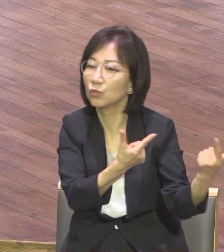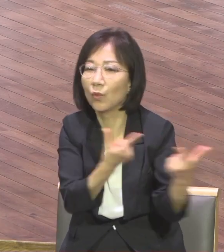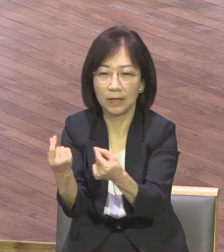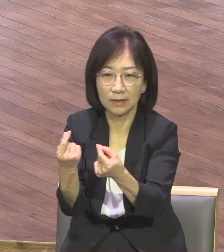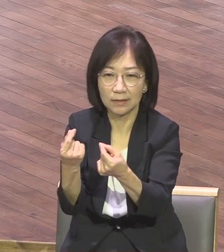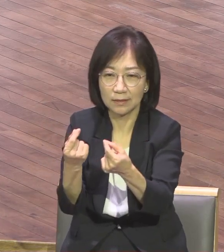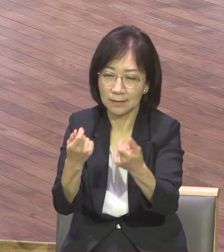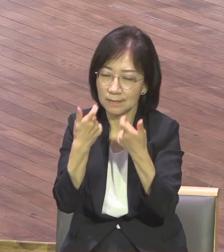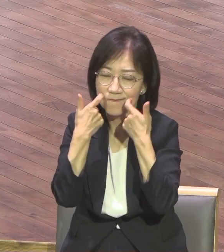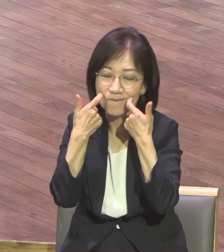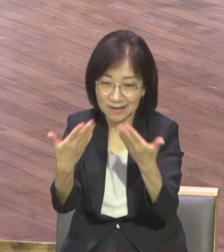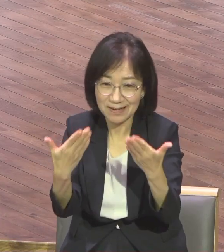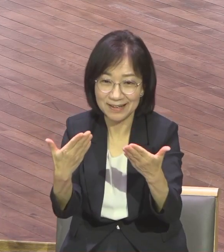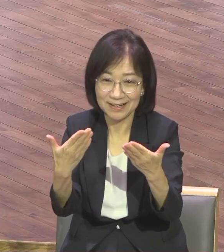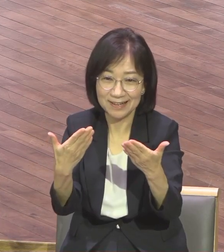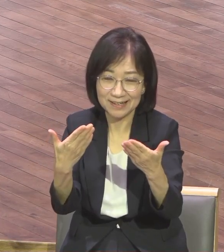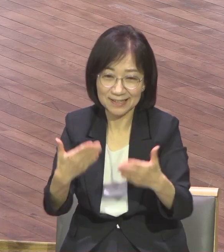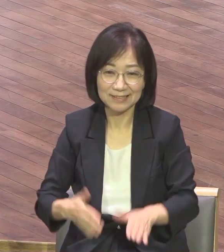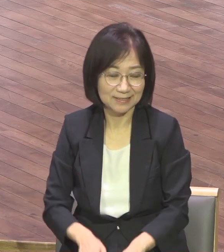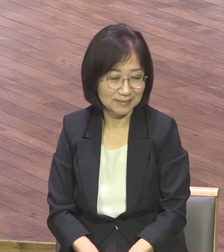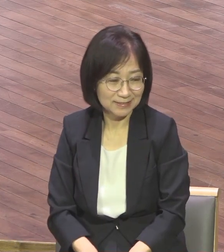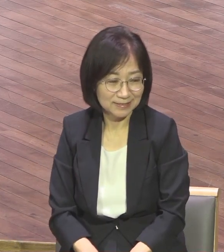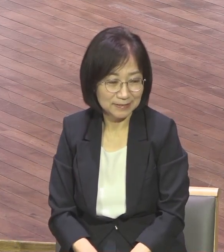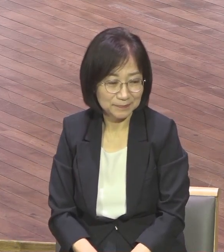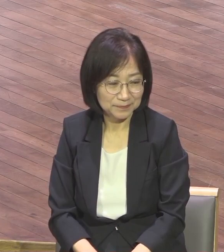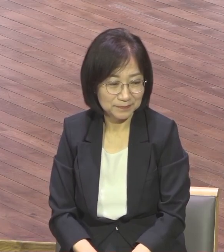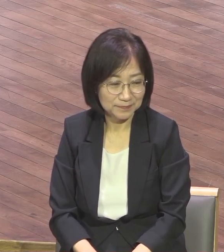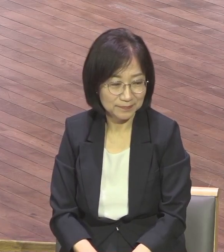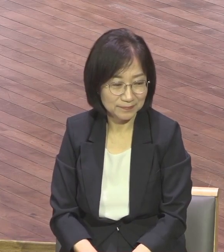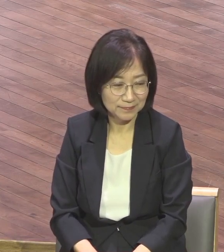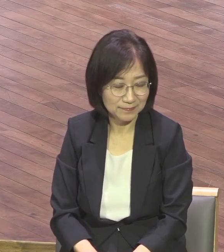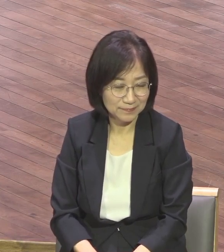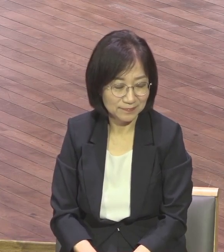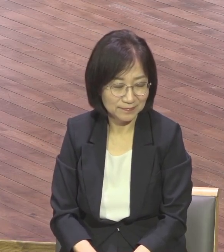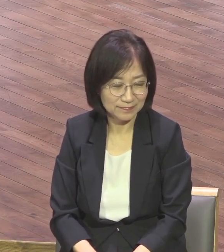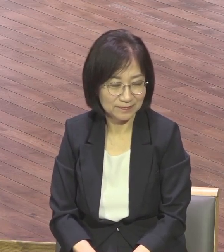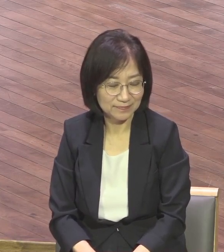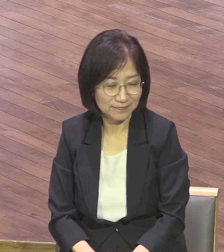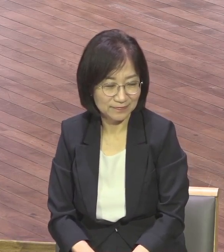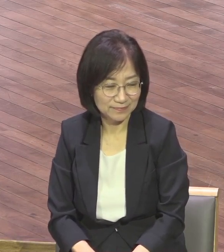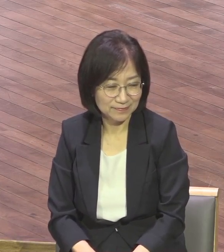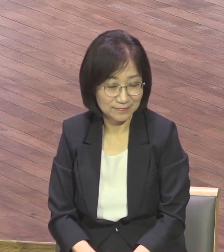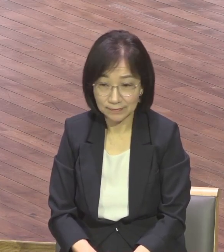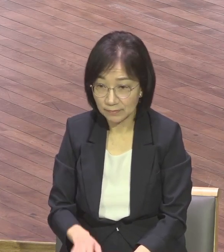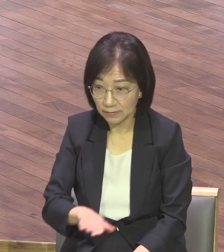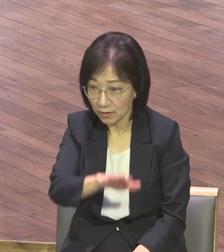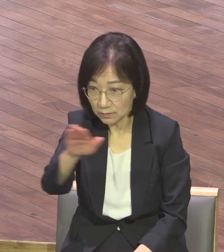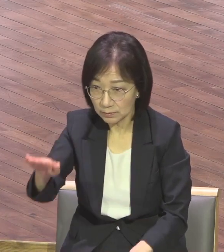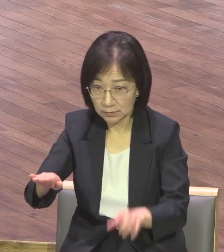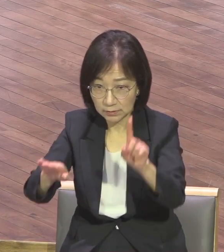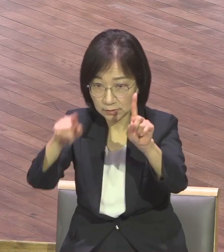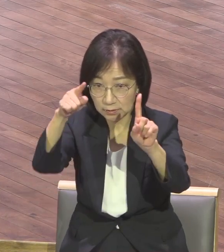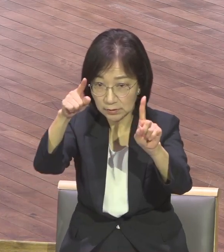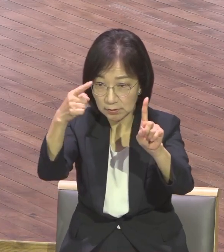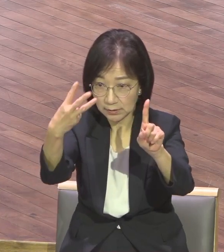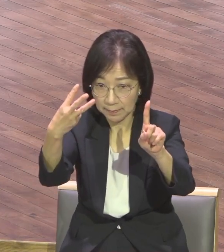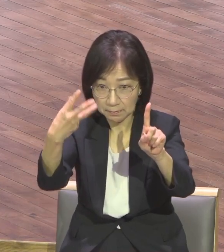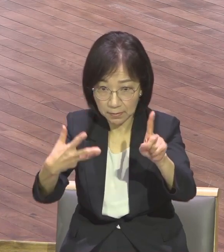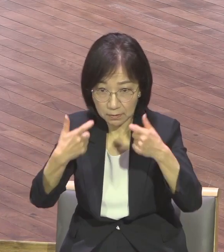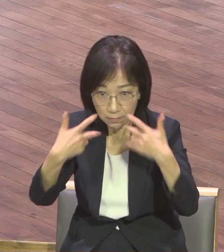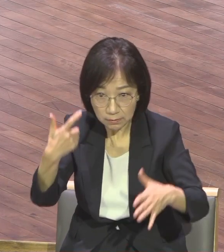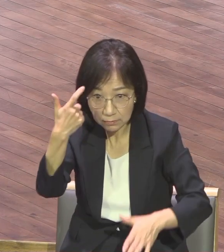하나요. 결론 안 난 사람 하나 끼면 그것 때문에 하나가 안 돼. 결론 났습니까? 우리